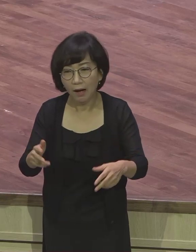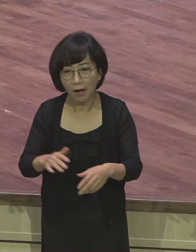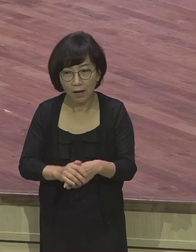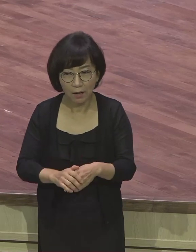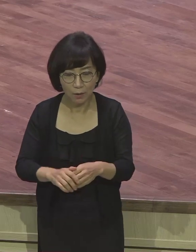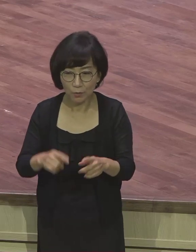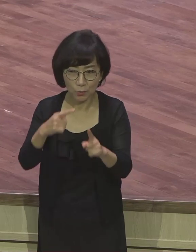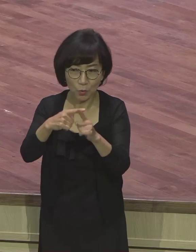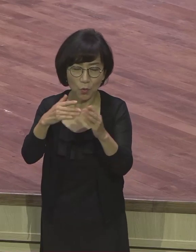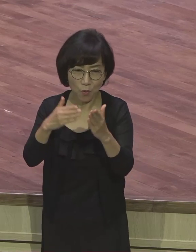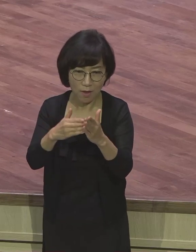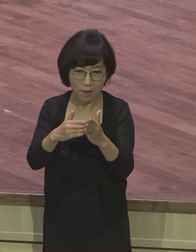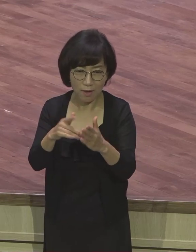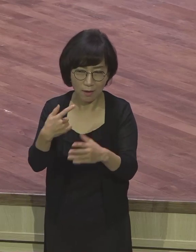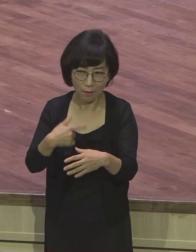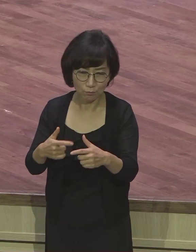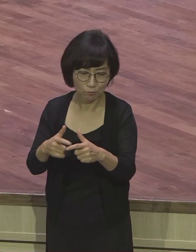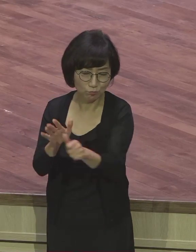바로 직결이 되는 거예요.